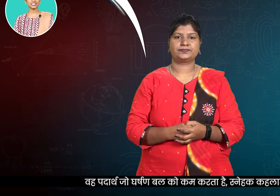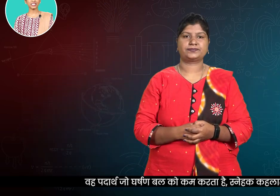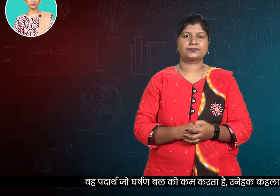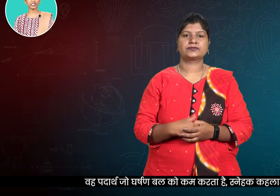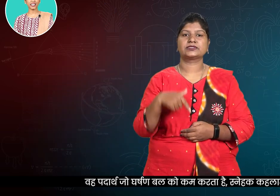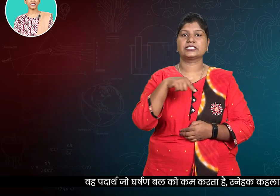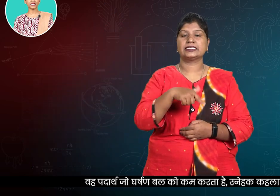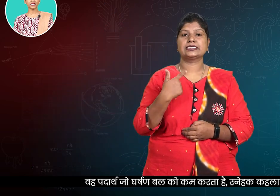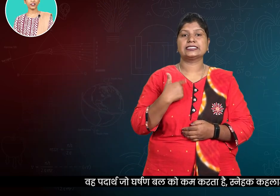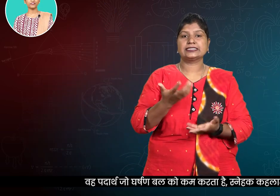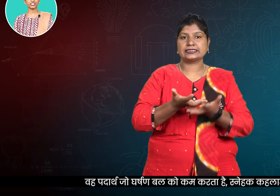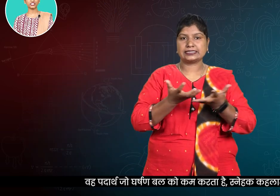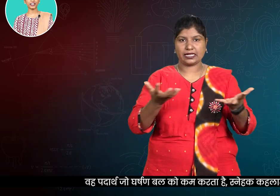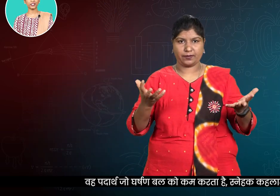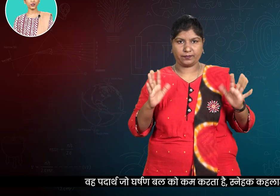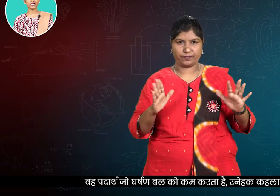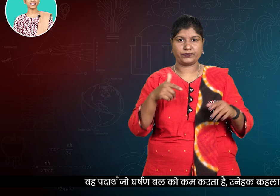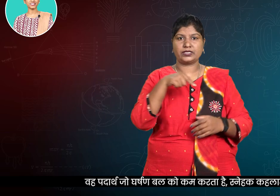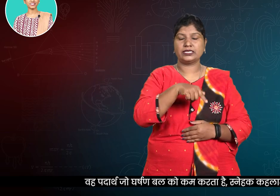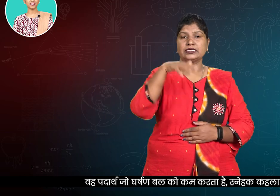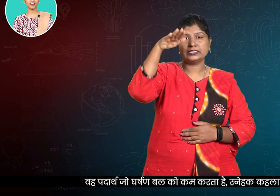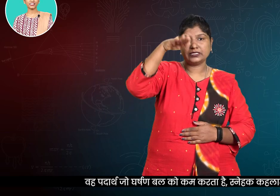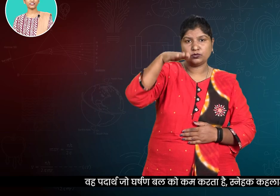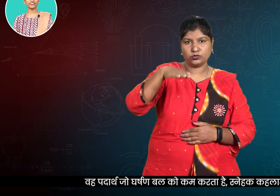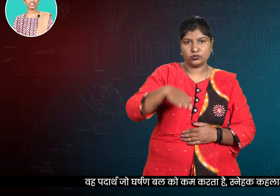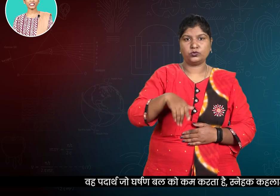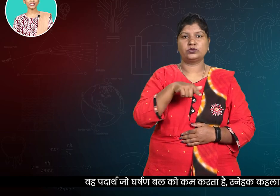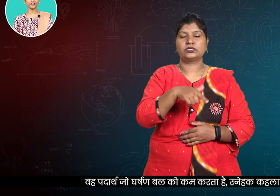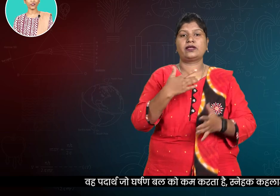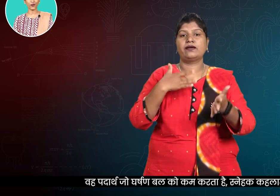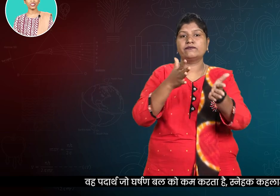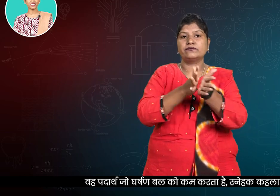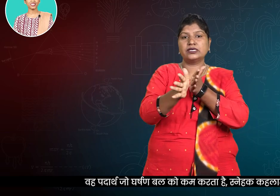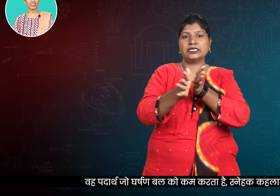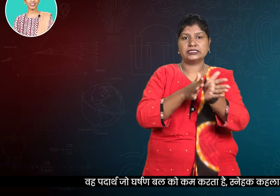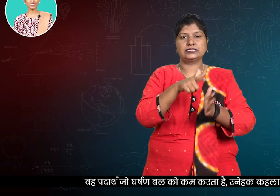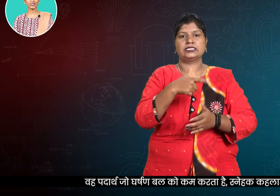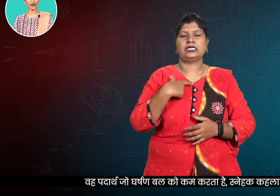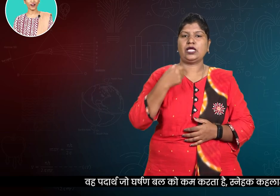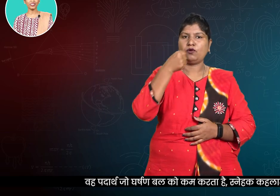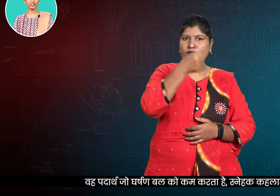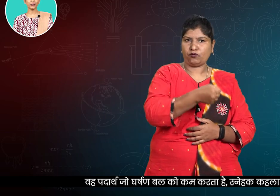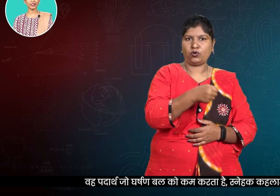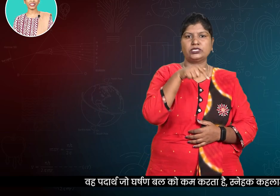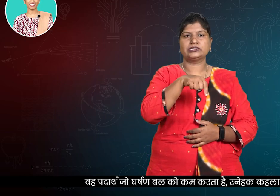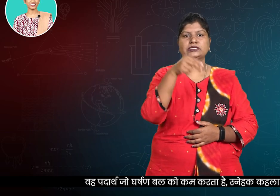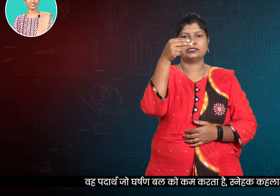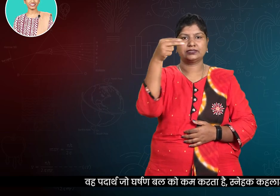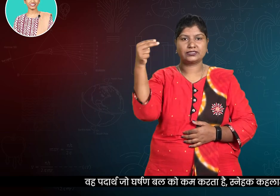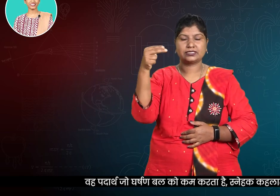वो पदहार जो घर्शन बल को कम करता है उसे लूब्रिकंट्स कहा जाता है